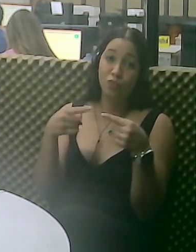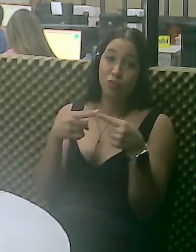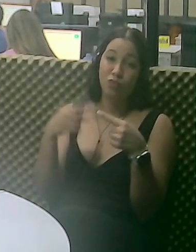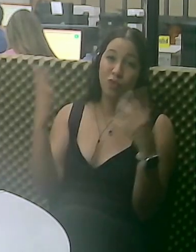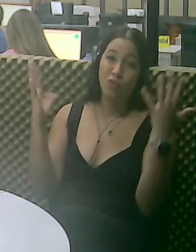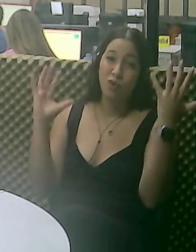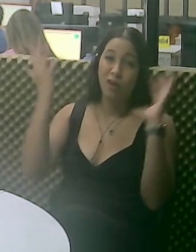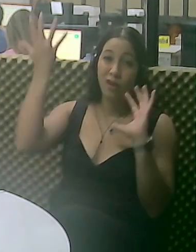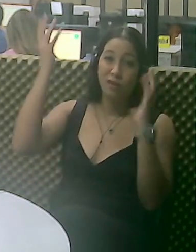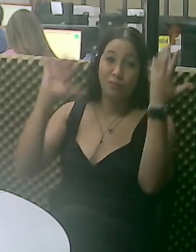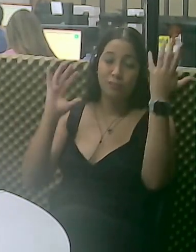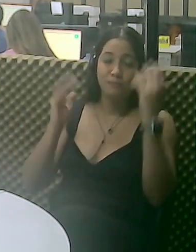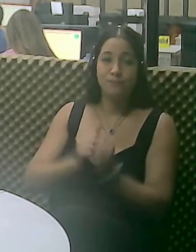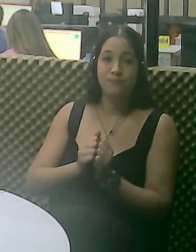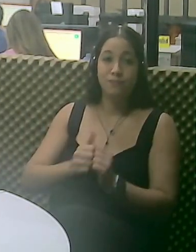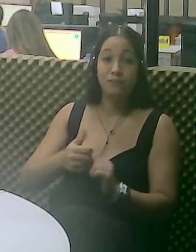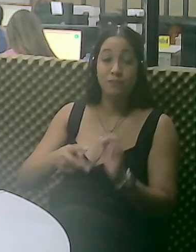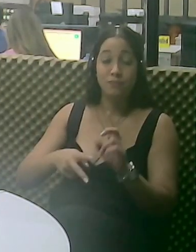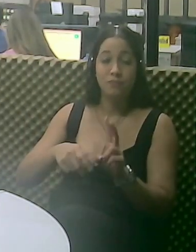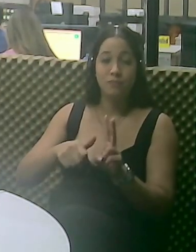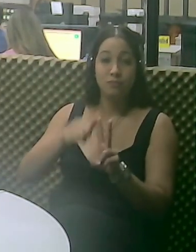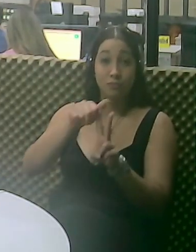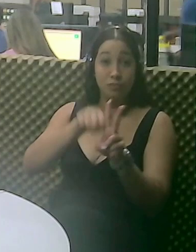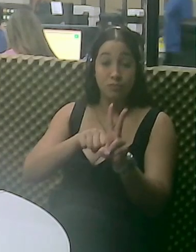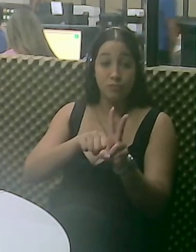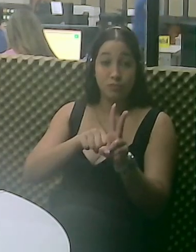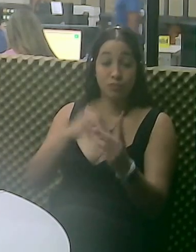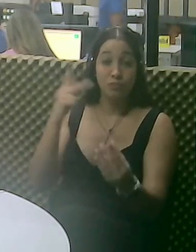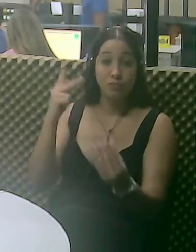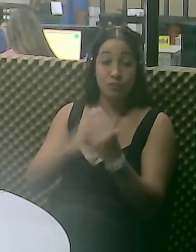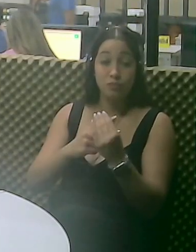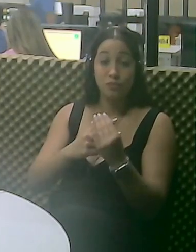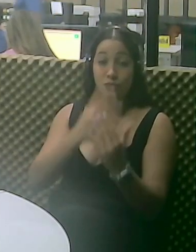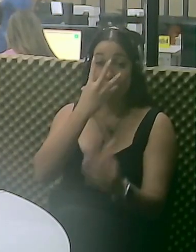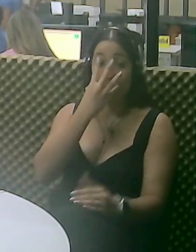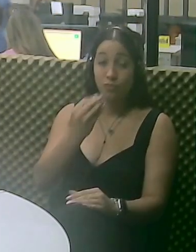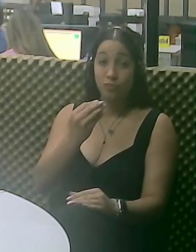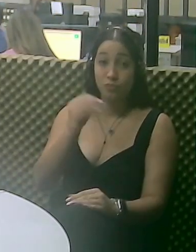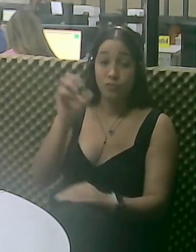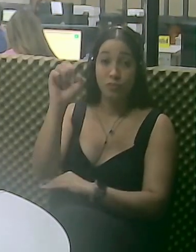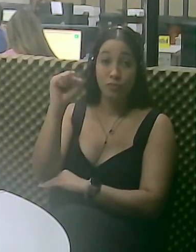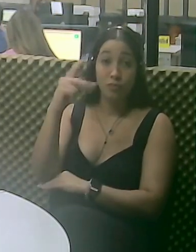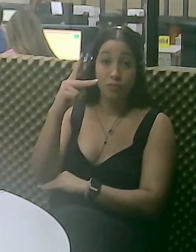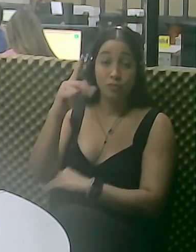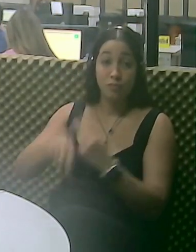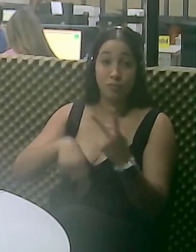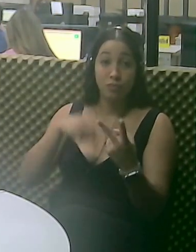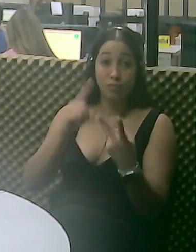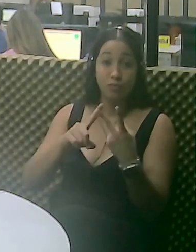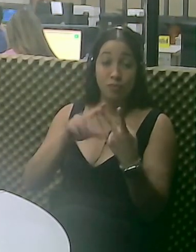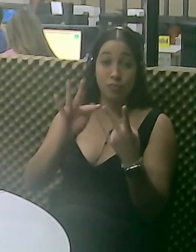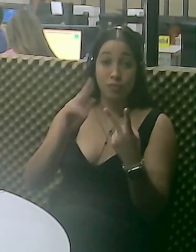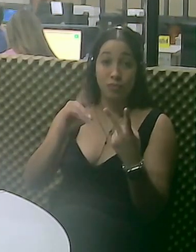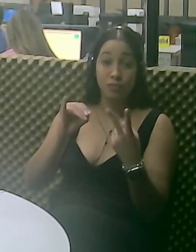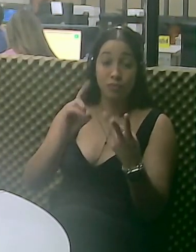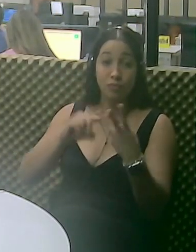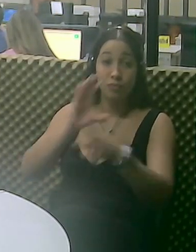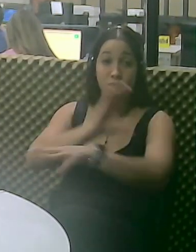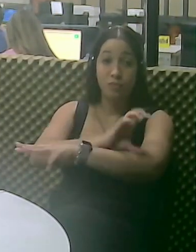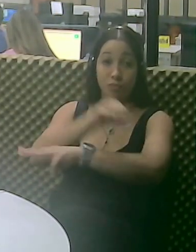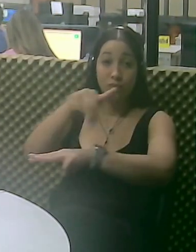clima. Neste segundo mês do ano, o PROCON móvel atenderá ainda os bairros Segismundo Pereira, Fundinho e